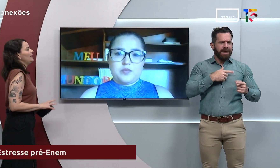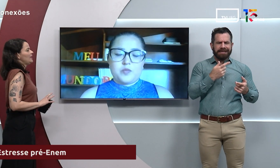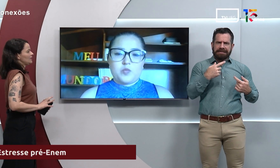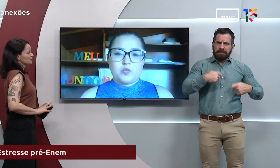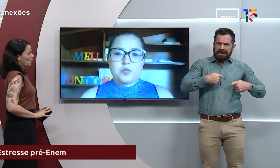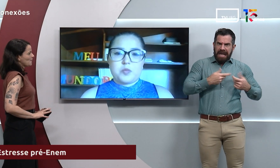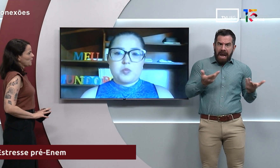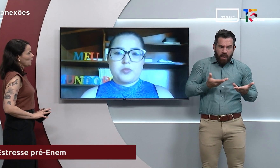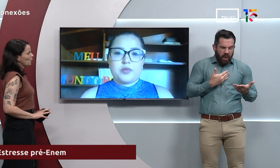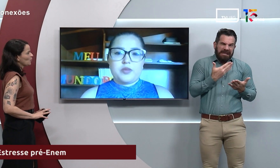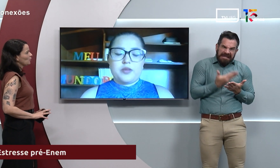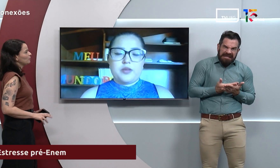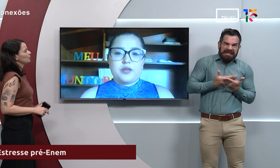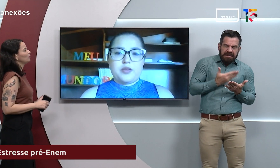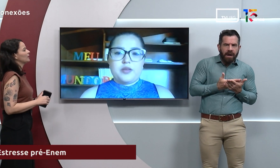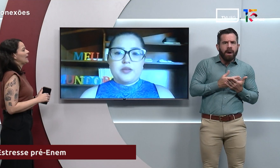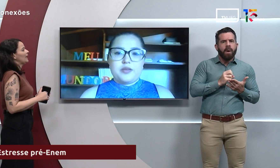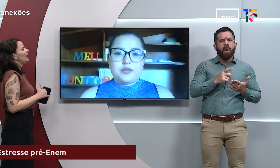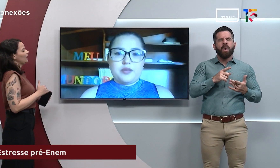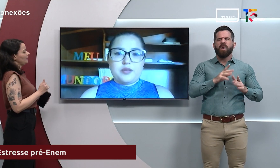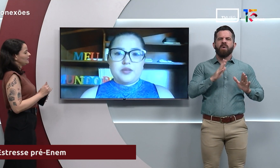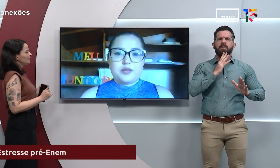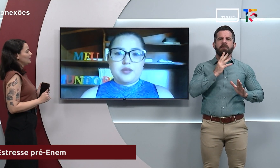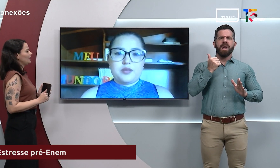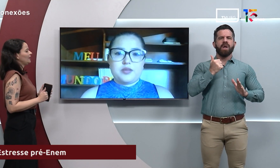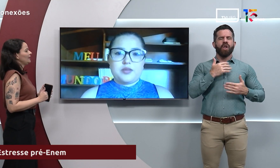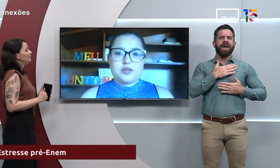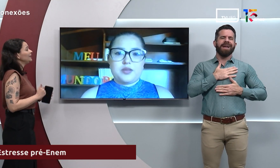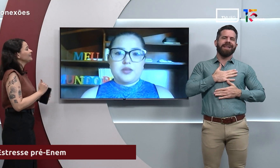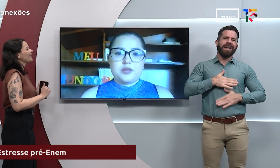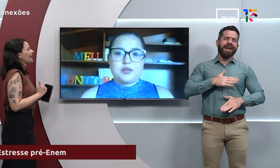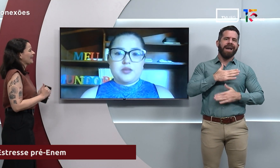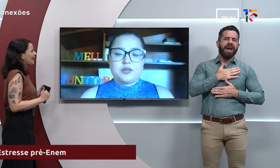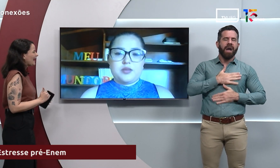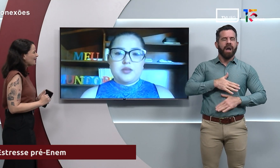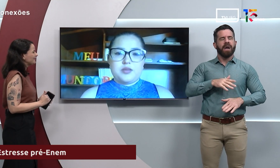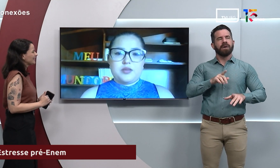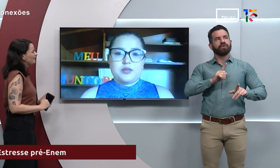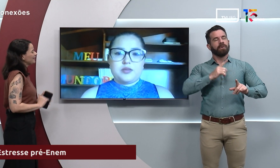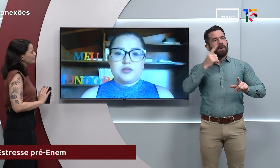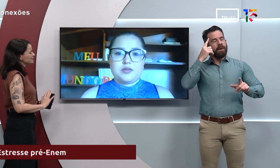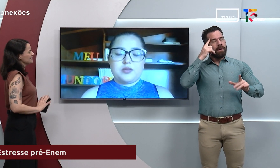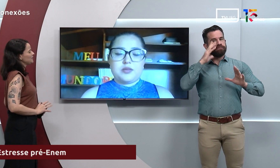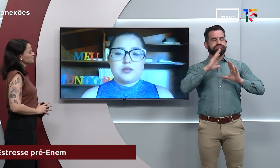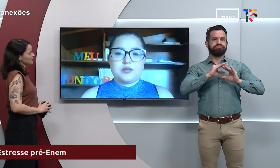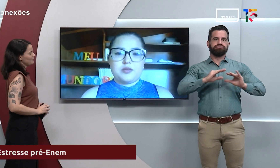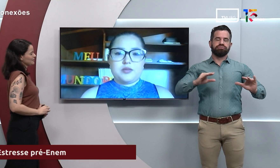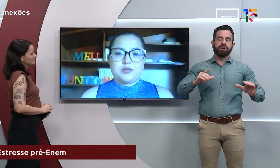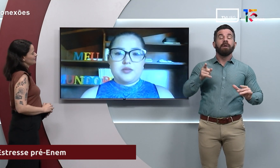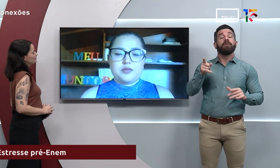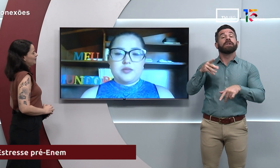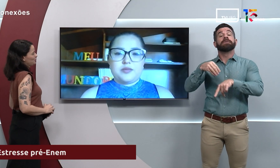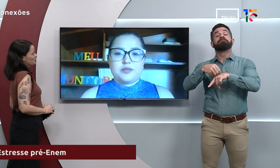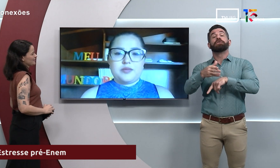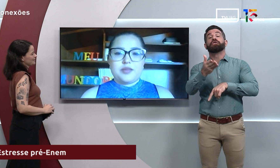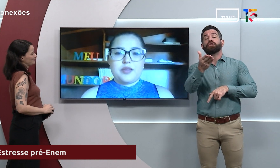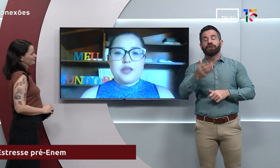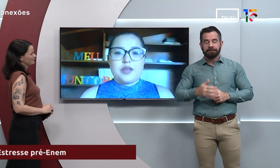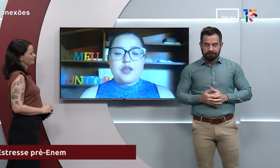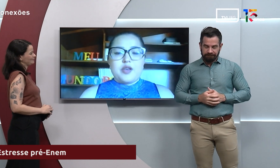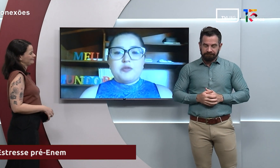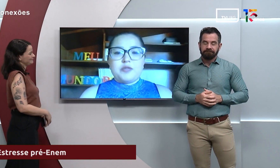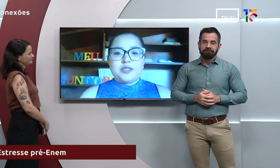melhor relaxar um pouco, procurar aí manter a calma, O que você indica para esses